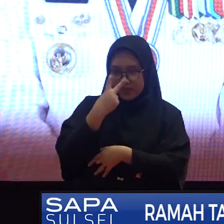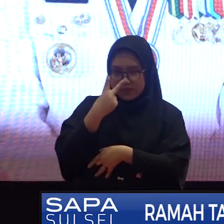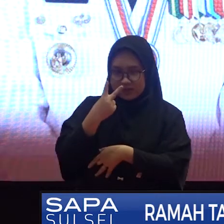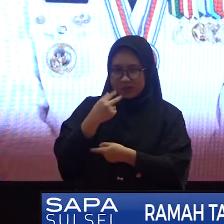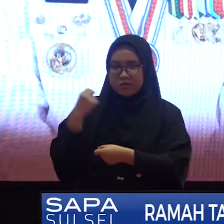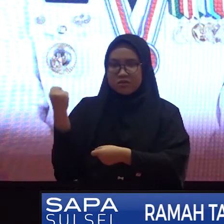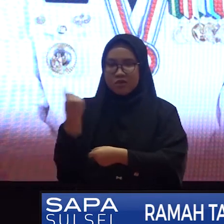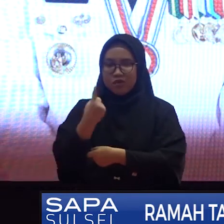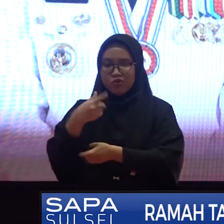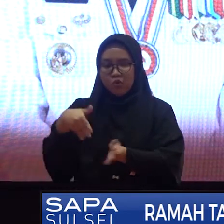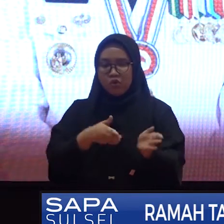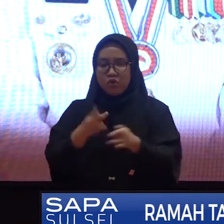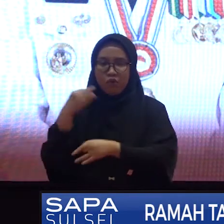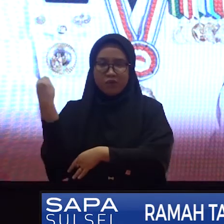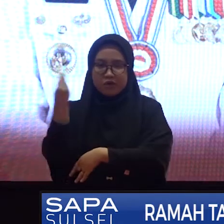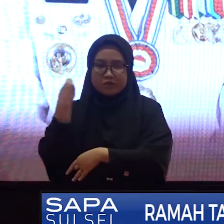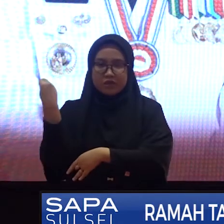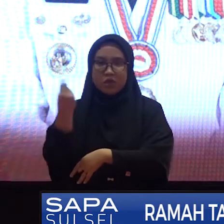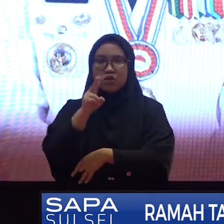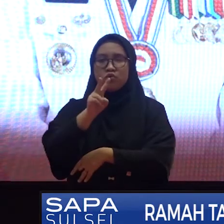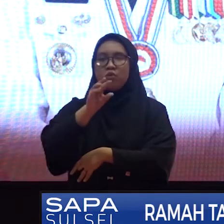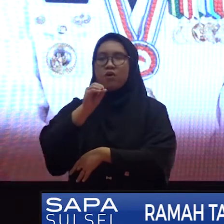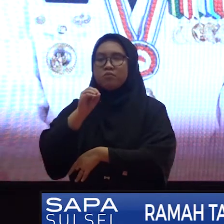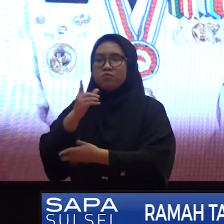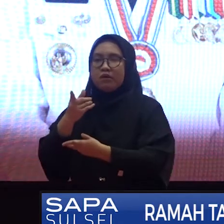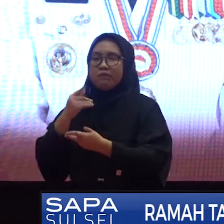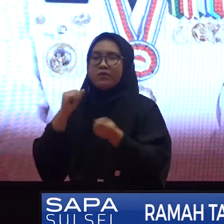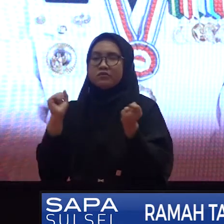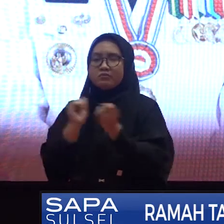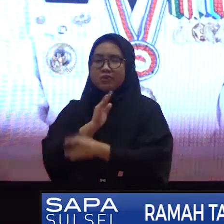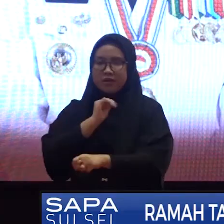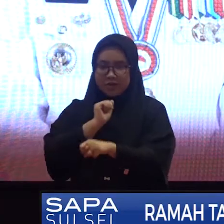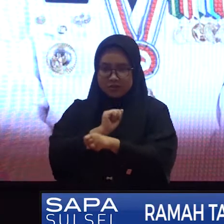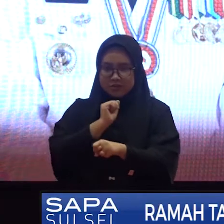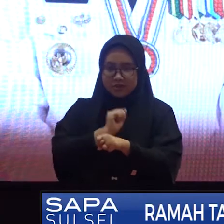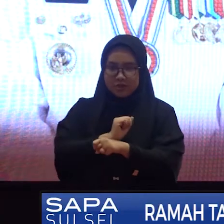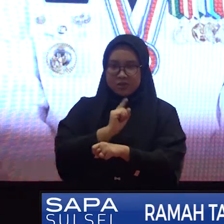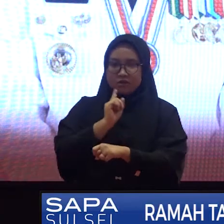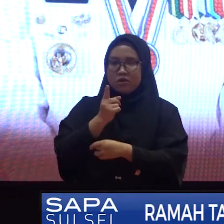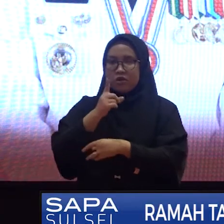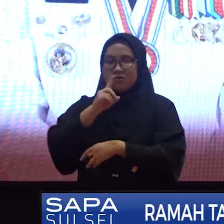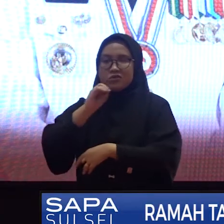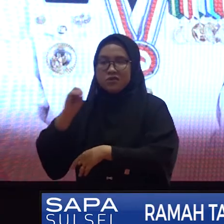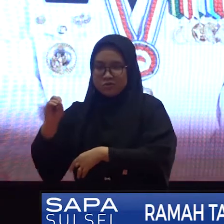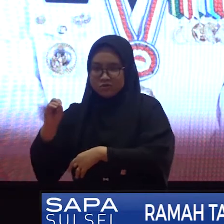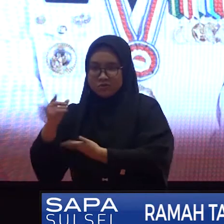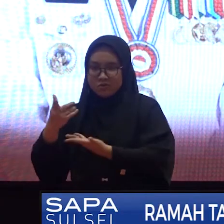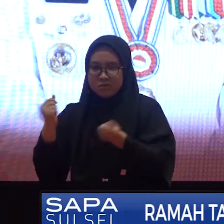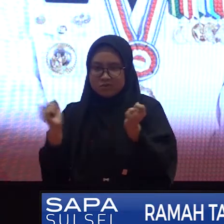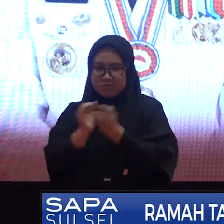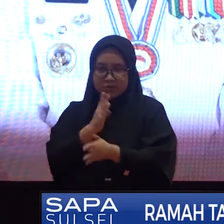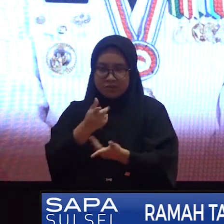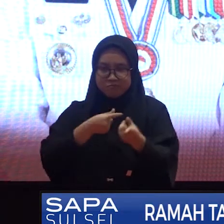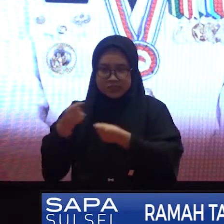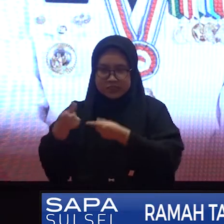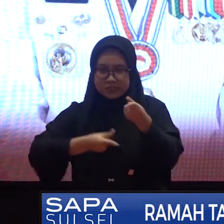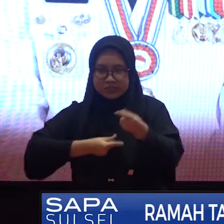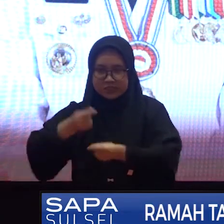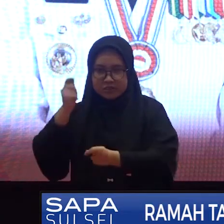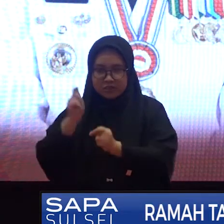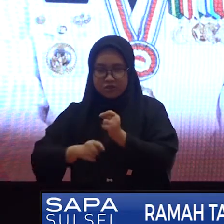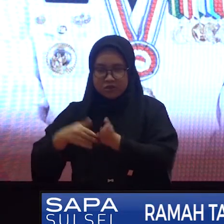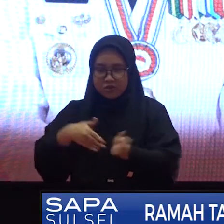satu lorong wisata akan memunculkan 20 peluang kerja sehingga 100.000 peluang kerja dan peluang bisnis akan tercipta